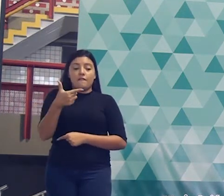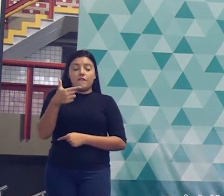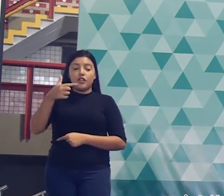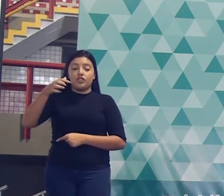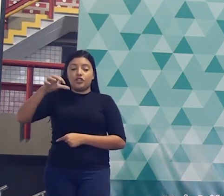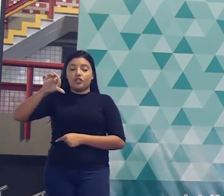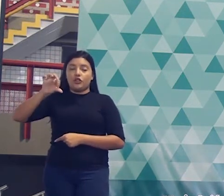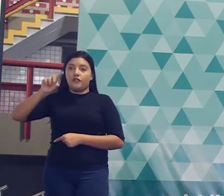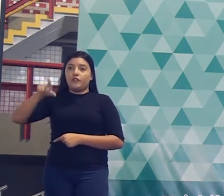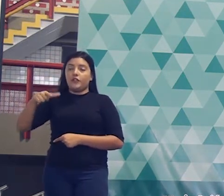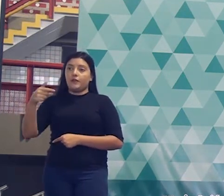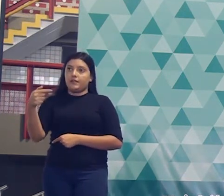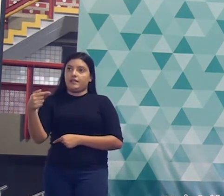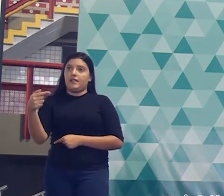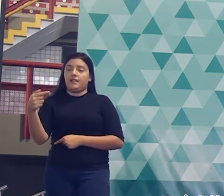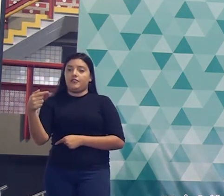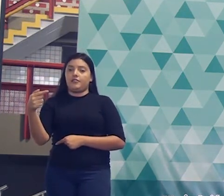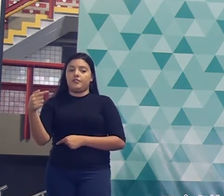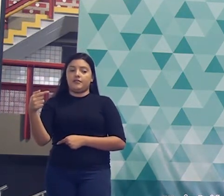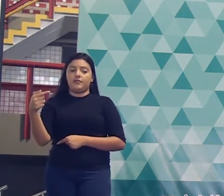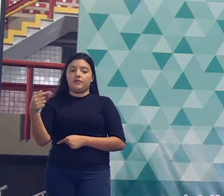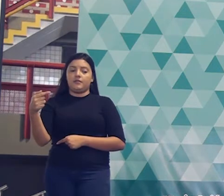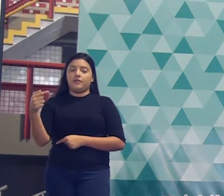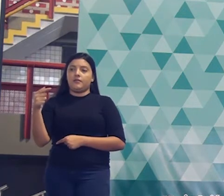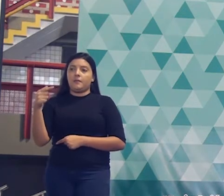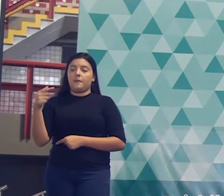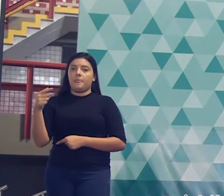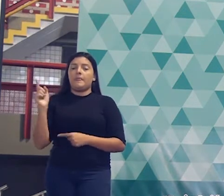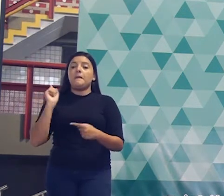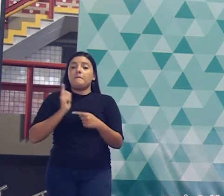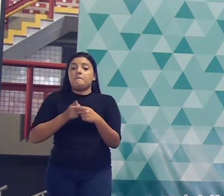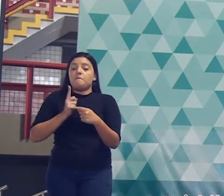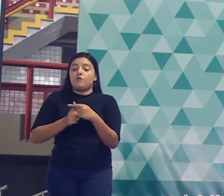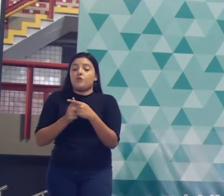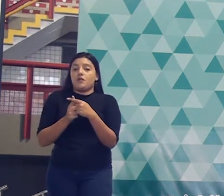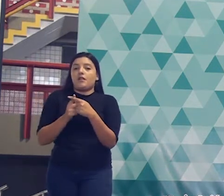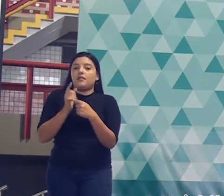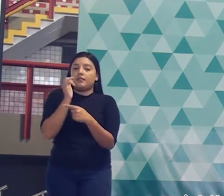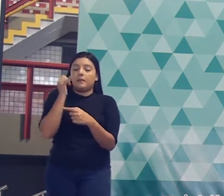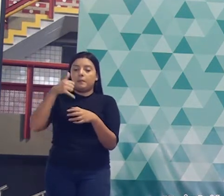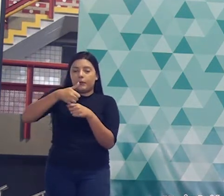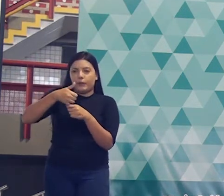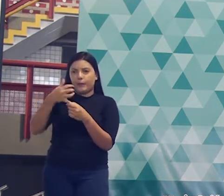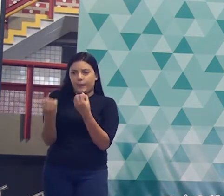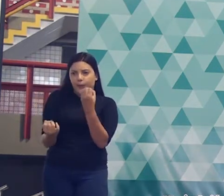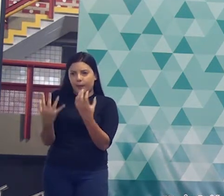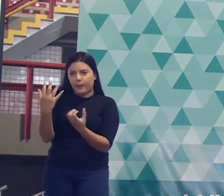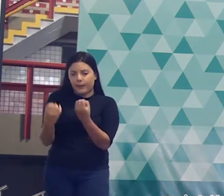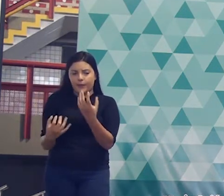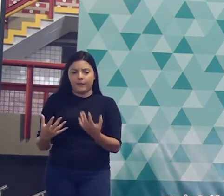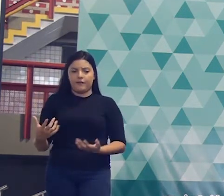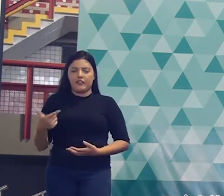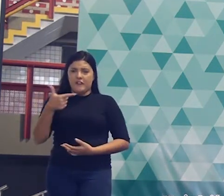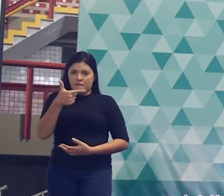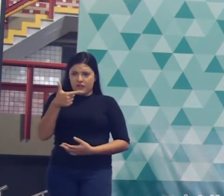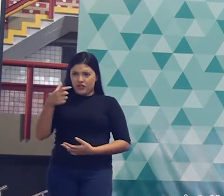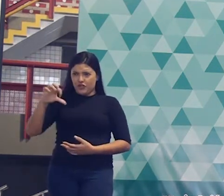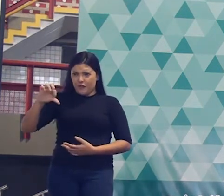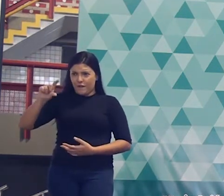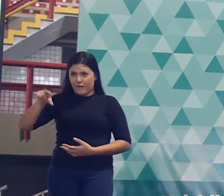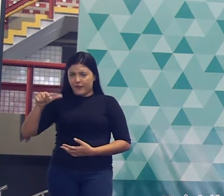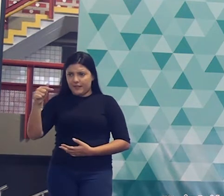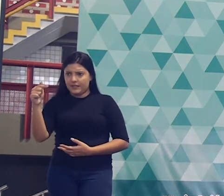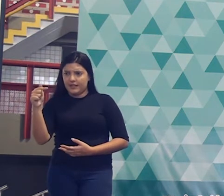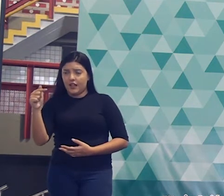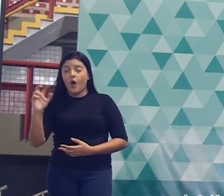29,7 kJ de energia por litro de combustível queimado. Bem, galerinha, ele liberou 29,7